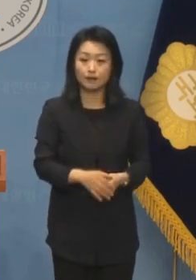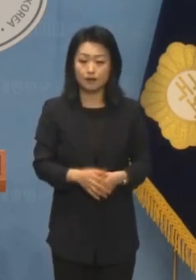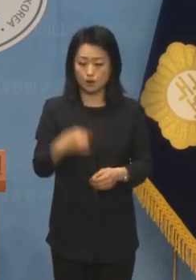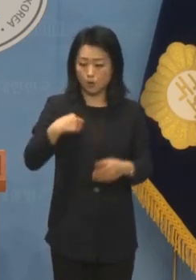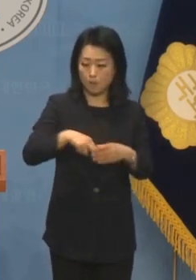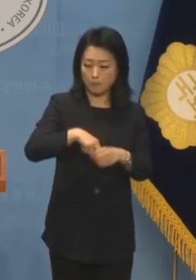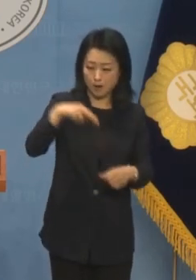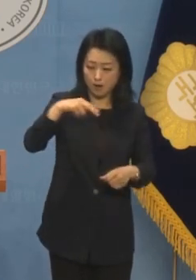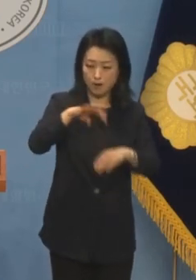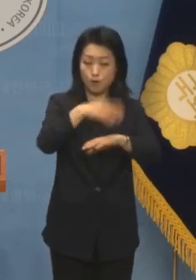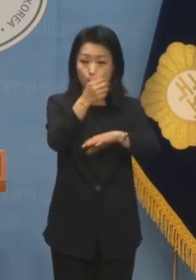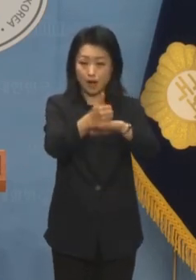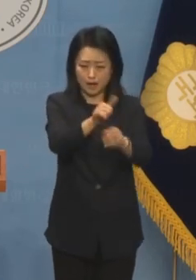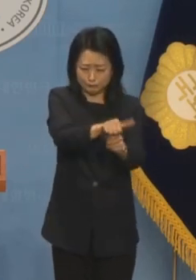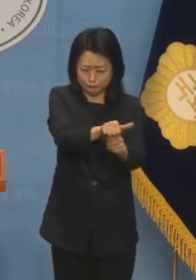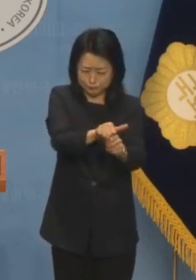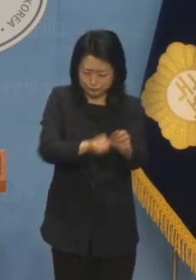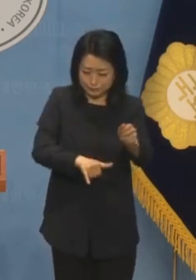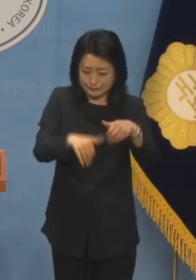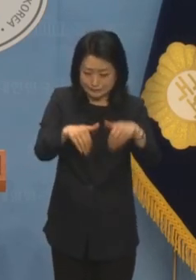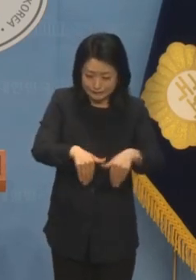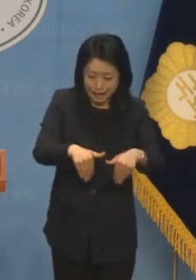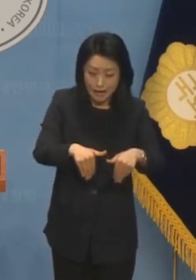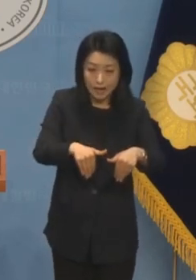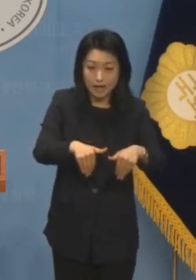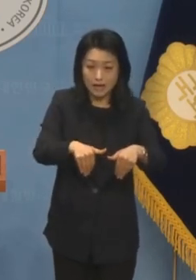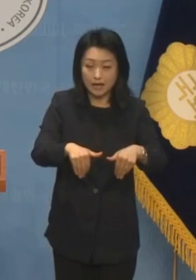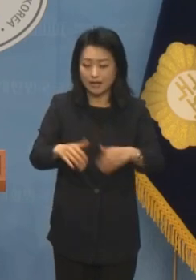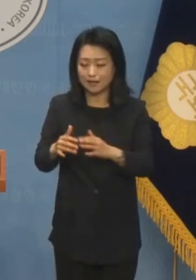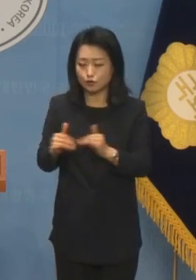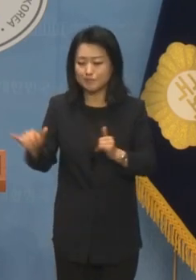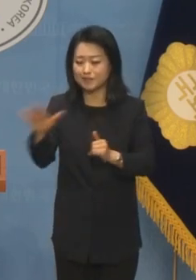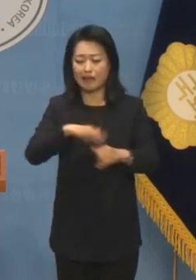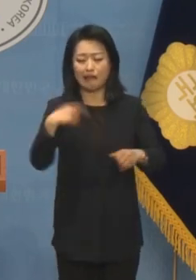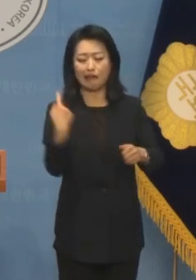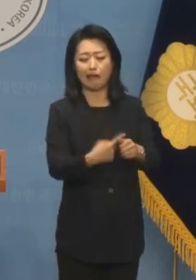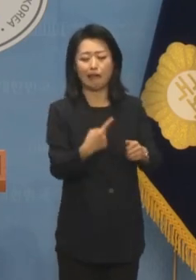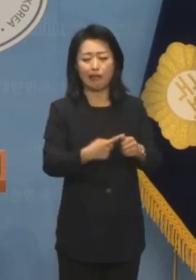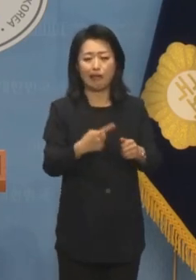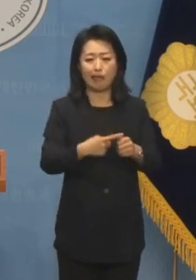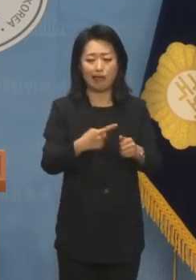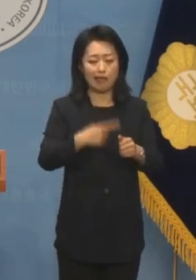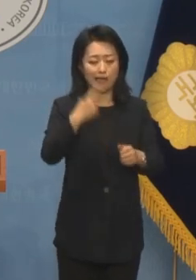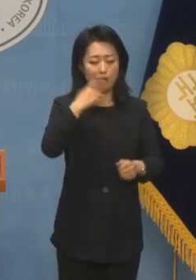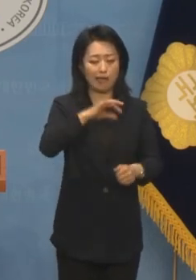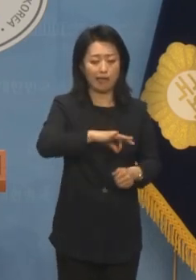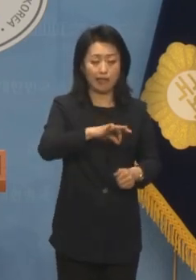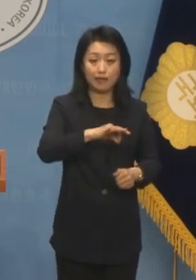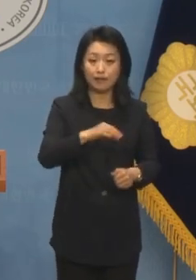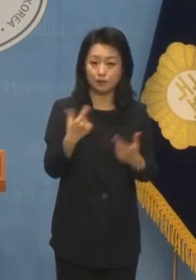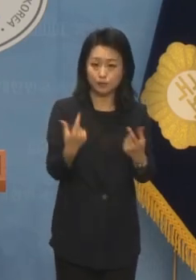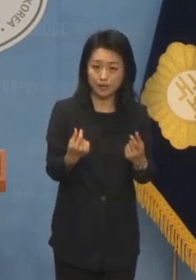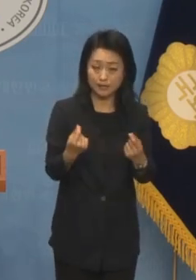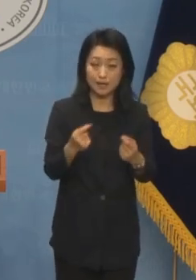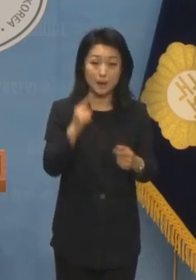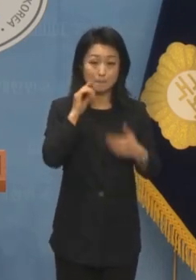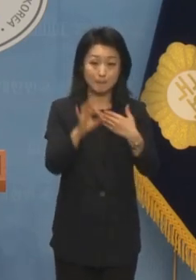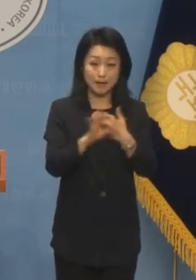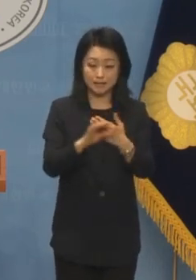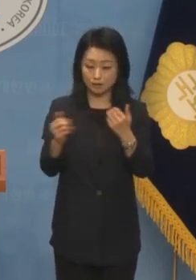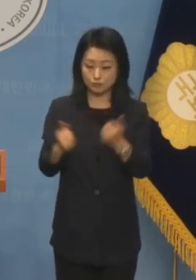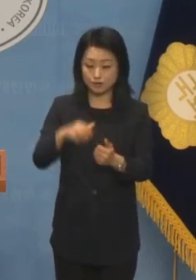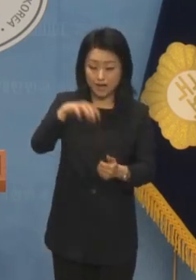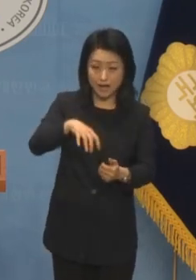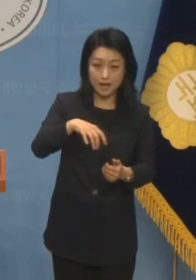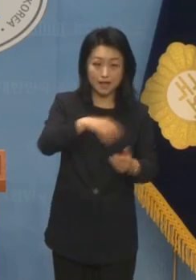임금님에게 의리를 지키고 충성을 다하는 신하는 조롱만 받을 뿐입니다. 만약 재의결에서 부결되더라도